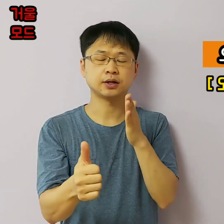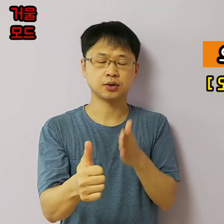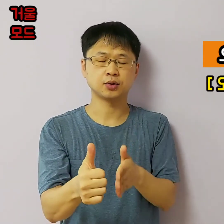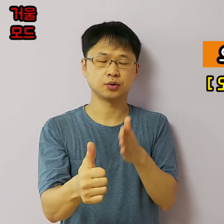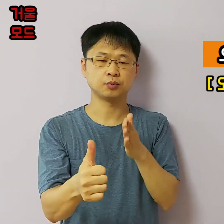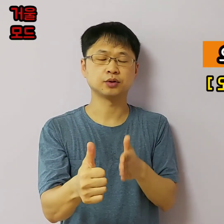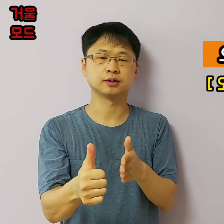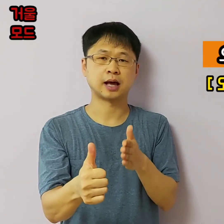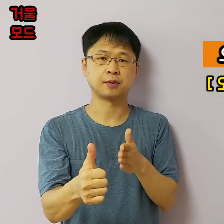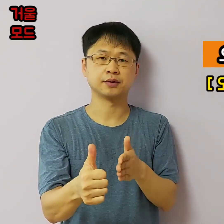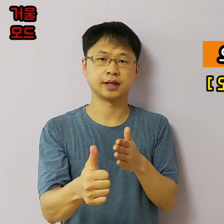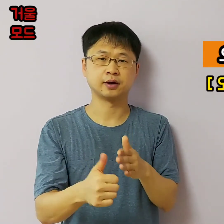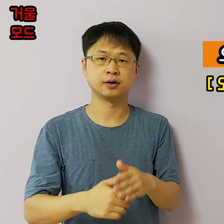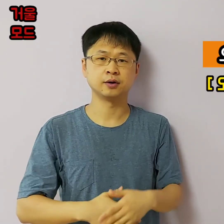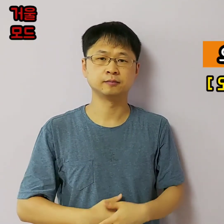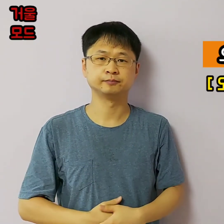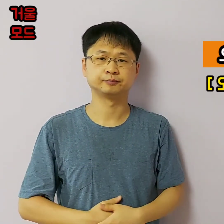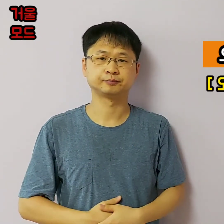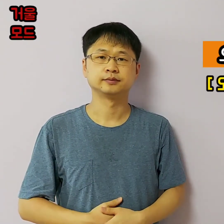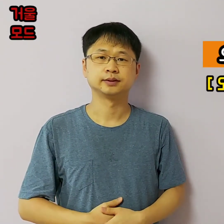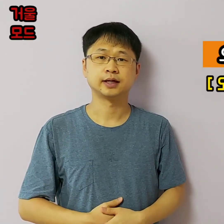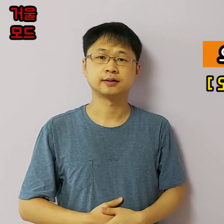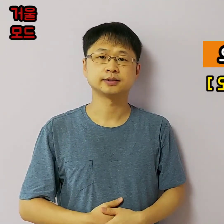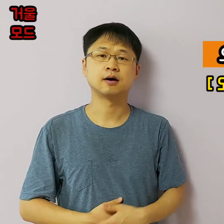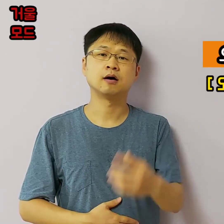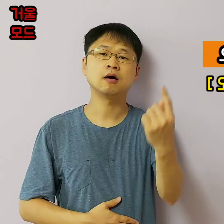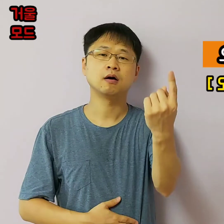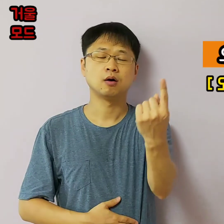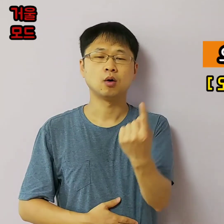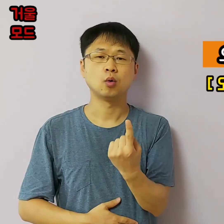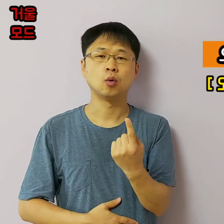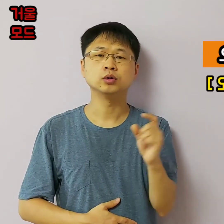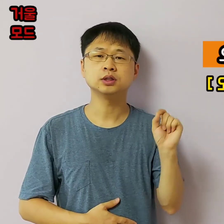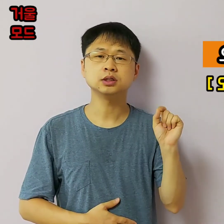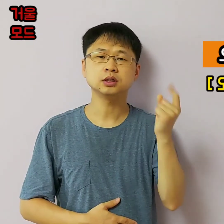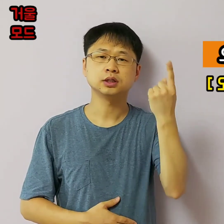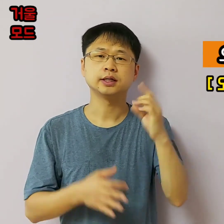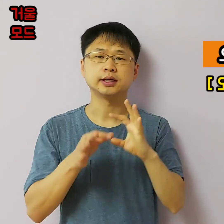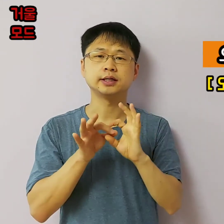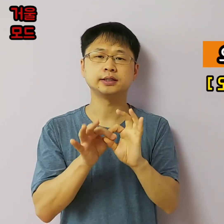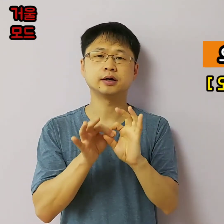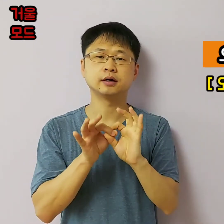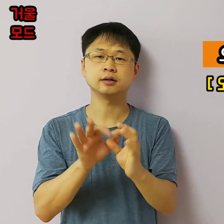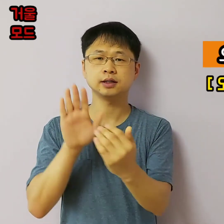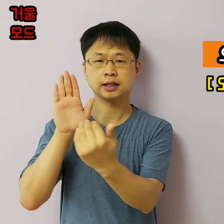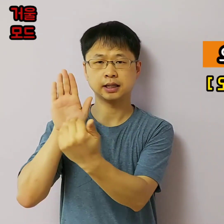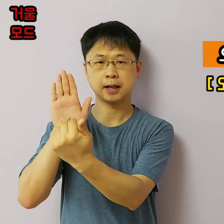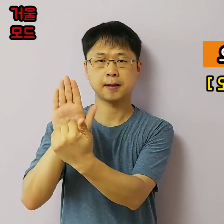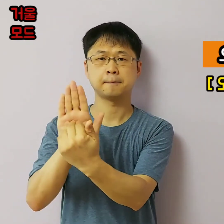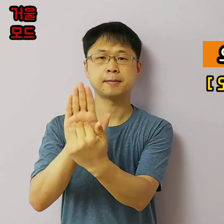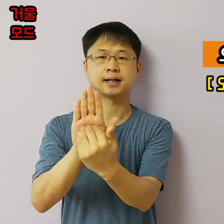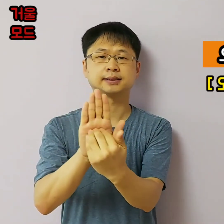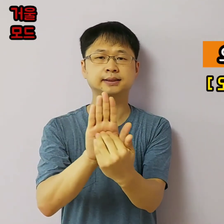마세요. 이 표현은 다 배웠네요. 네, 그래서 오는 인연